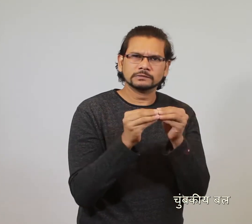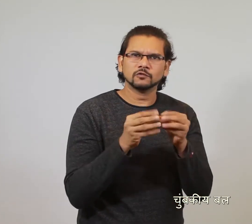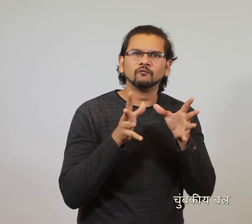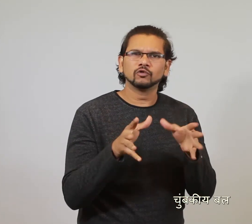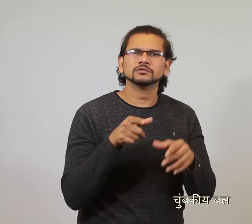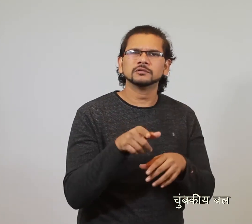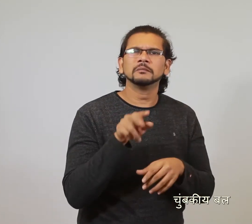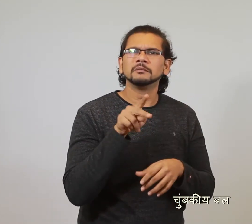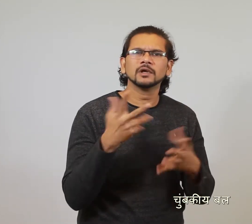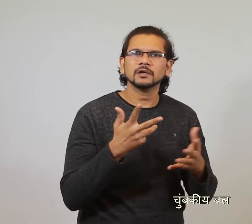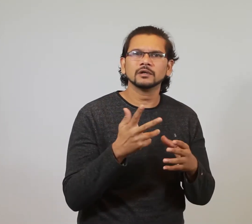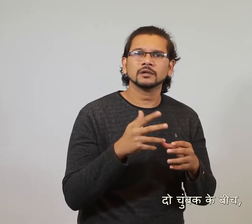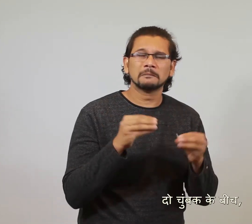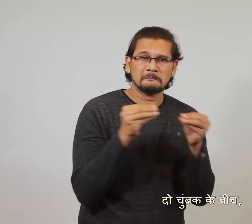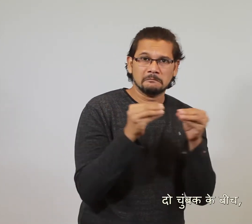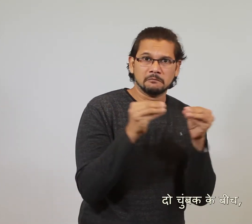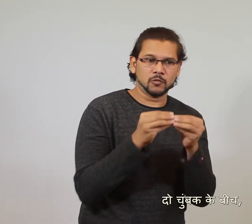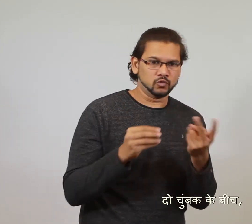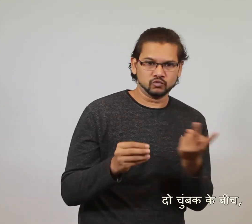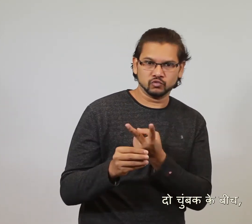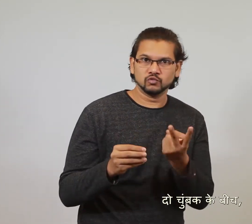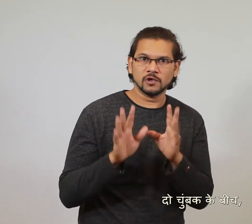चुम्ब की अबल दो चुम्बक के बीच